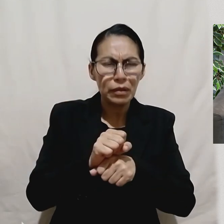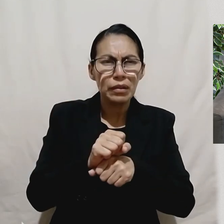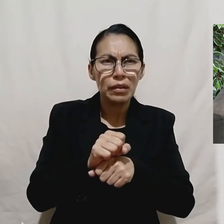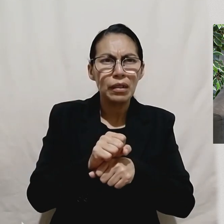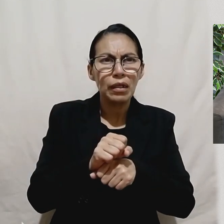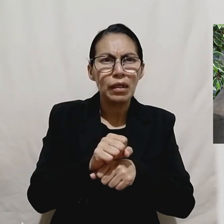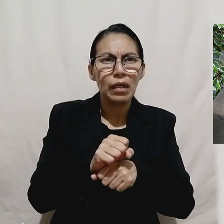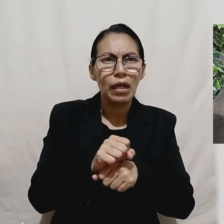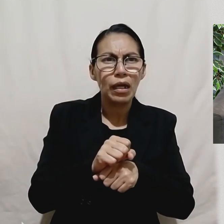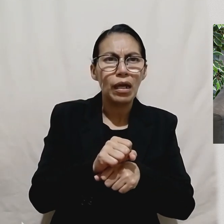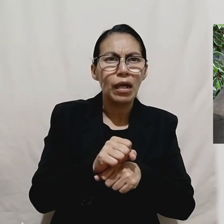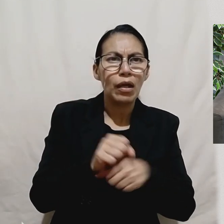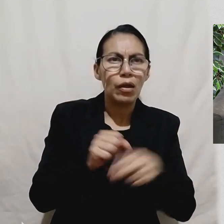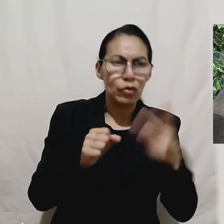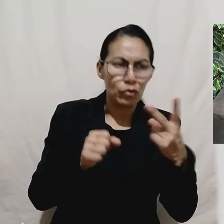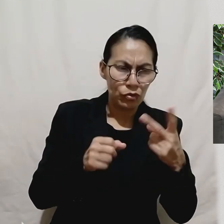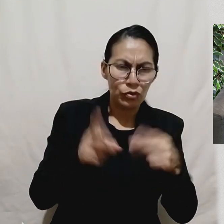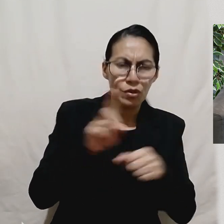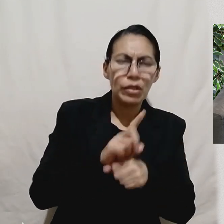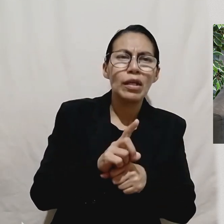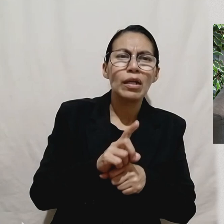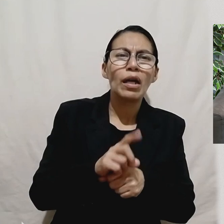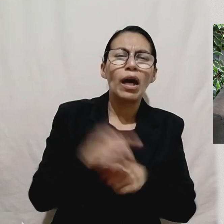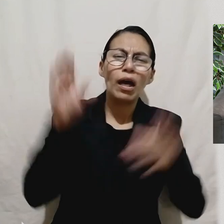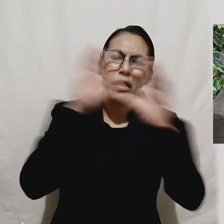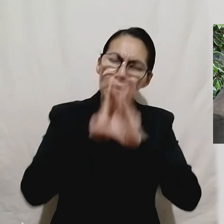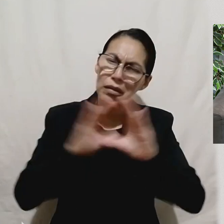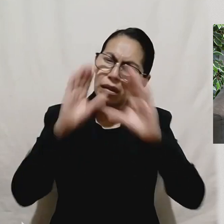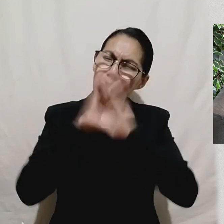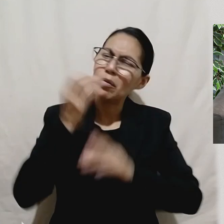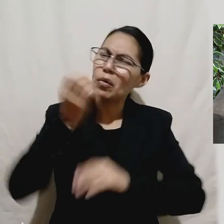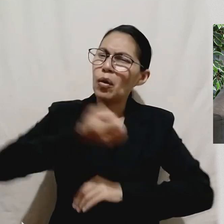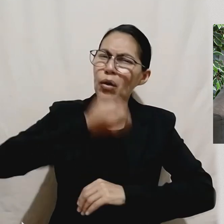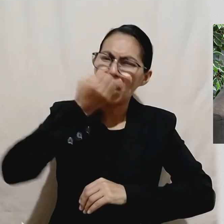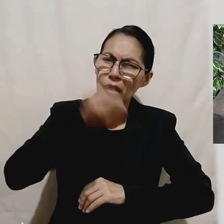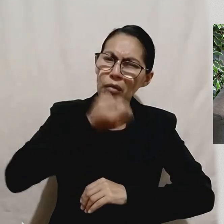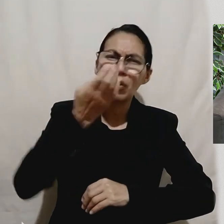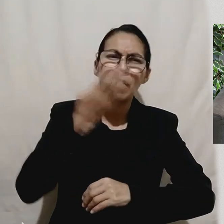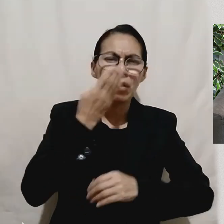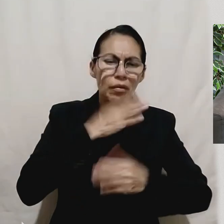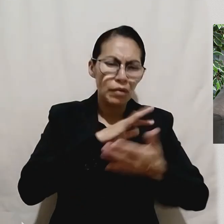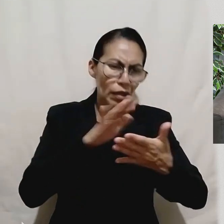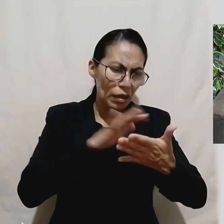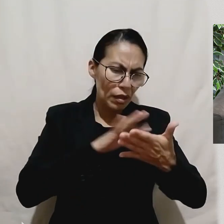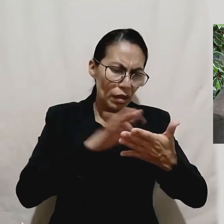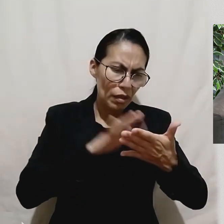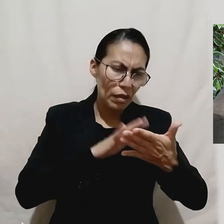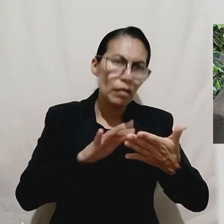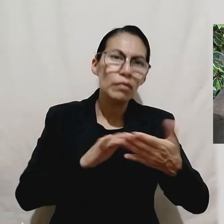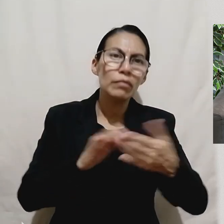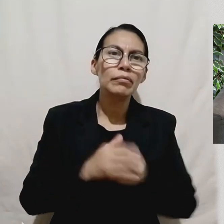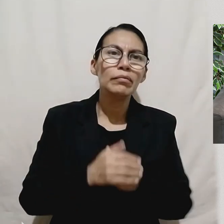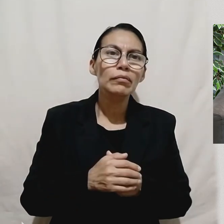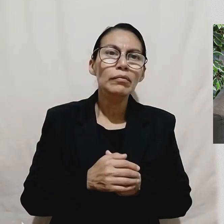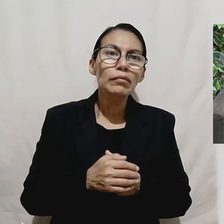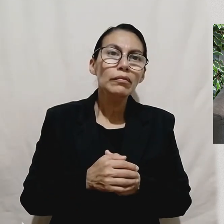tenemos como un mini culto donde cantamos oramos leemos la Biblia